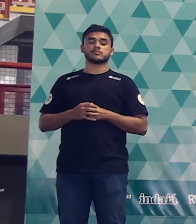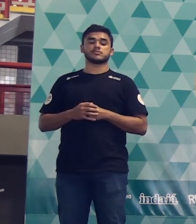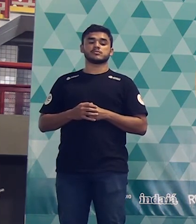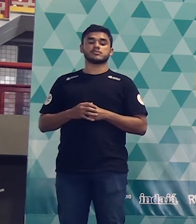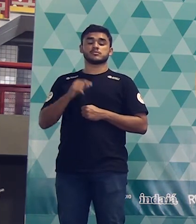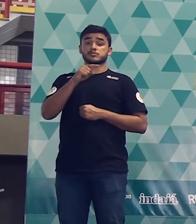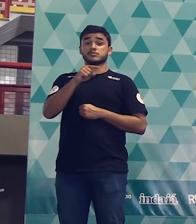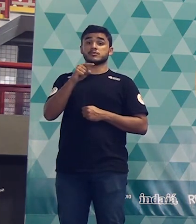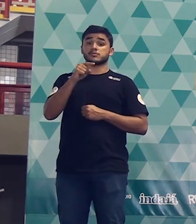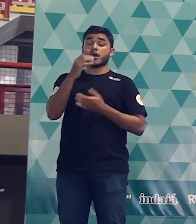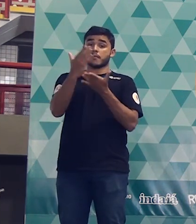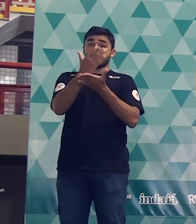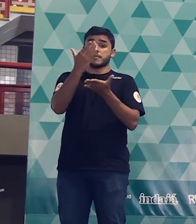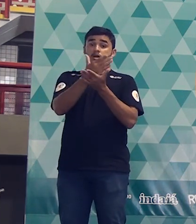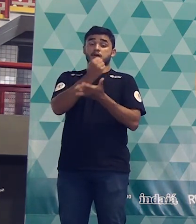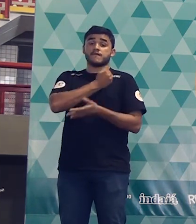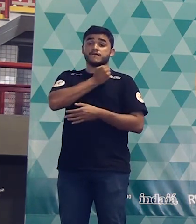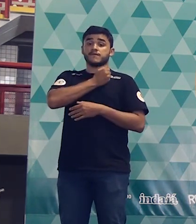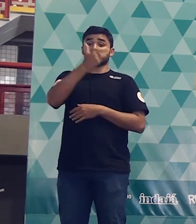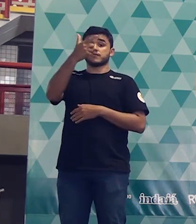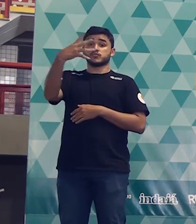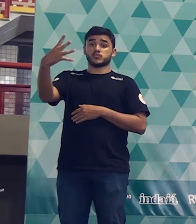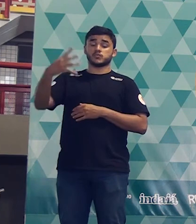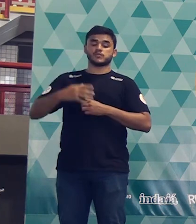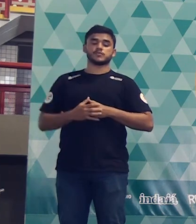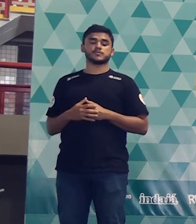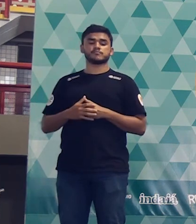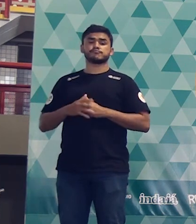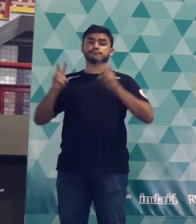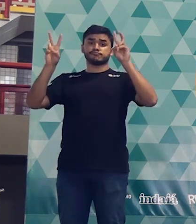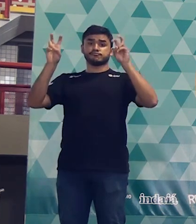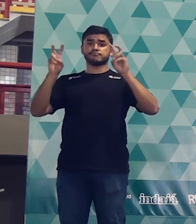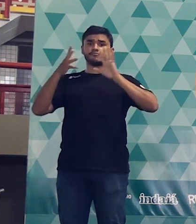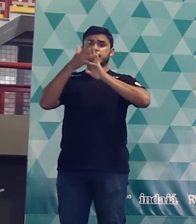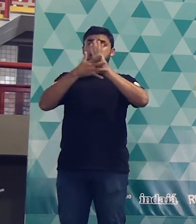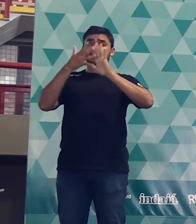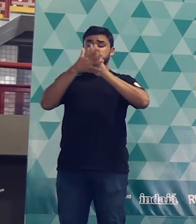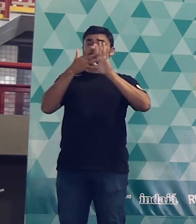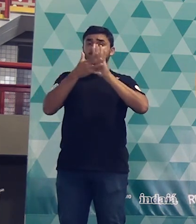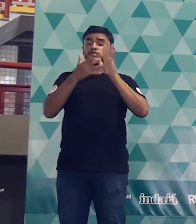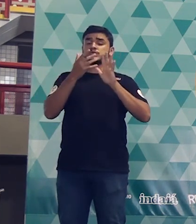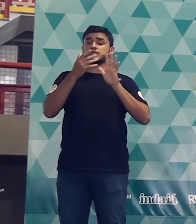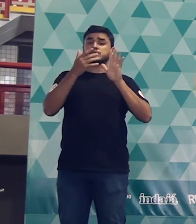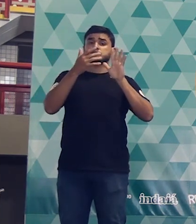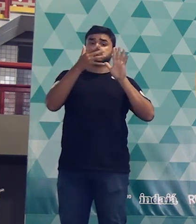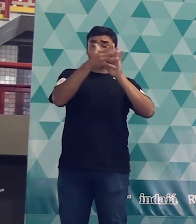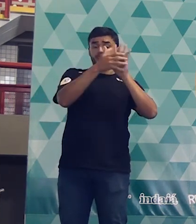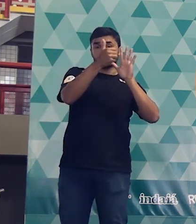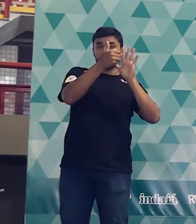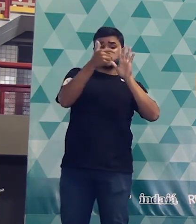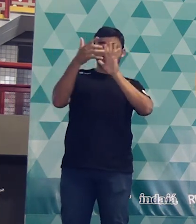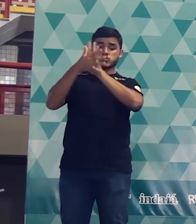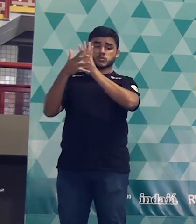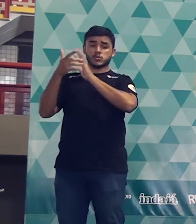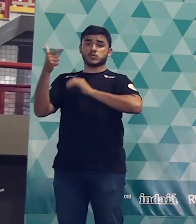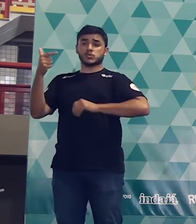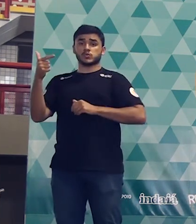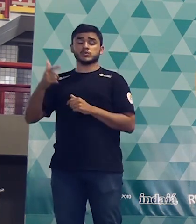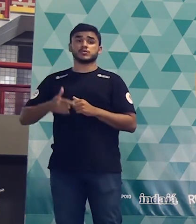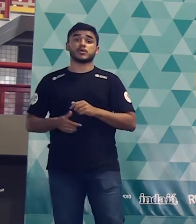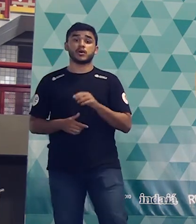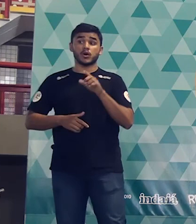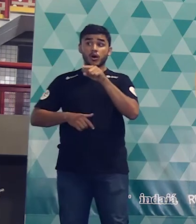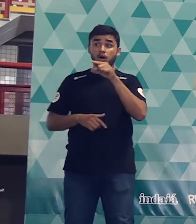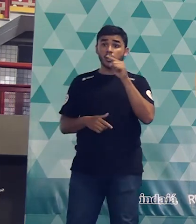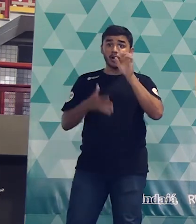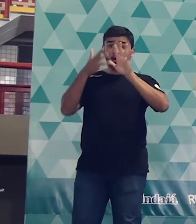Aqui na página 24, temos assim, 2 textos, tá? Repito, lá no Enem, dia 5, daqui a 15 dias,